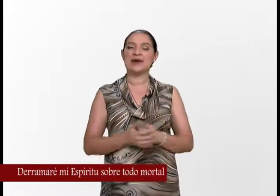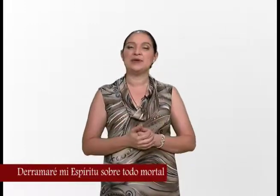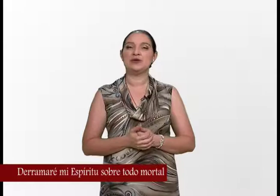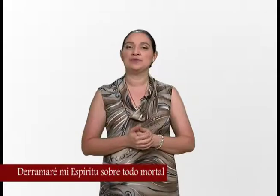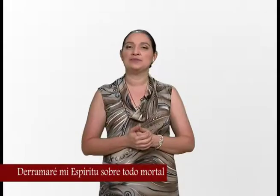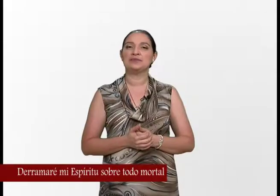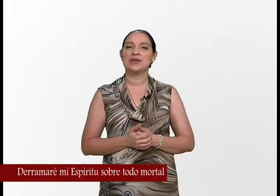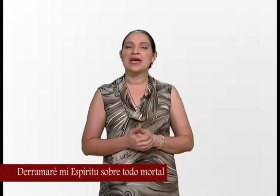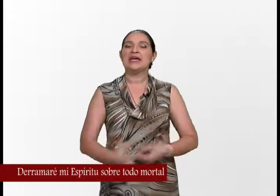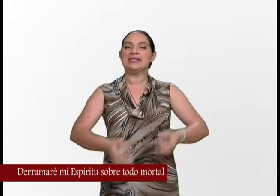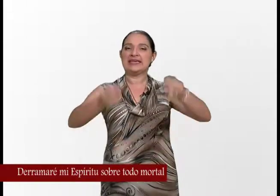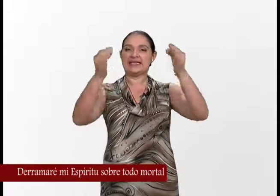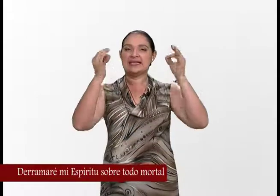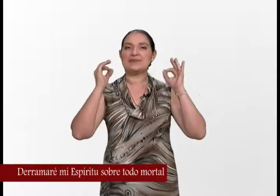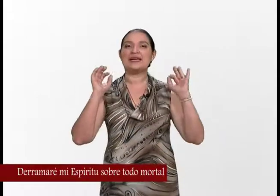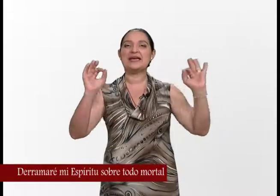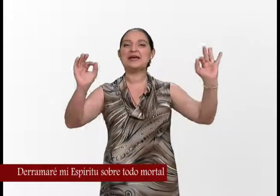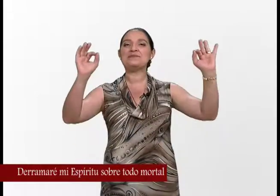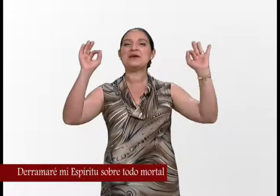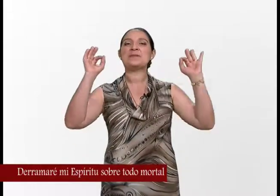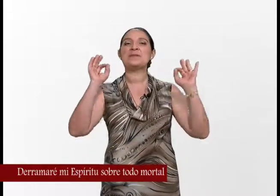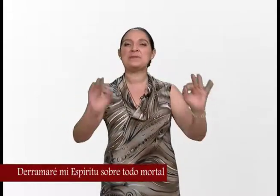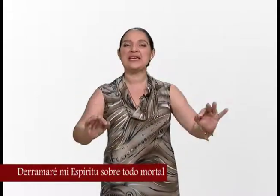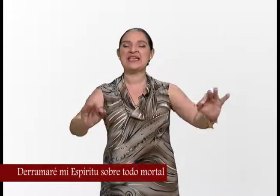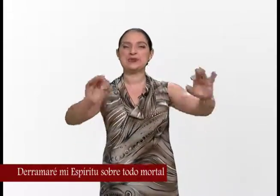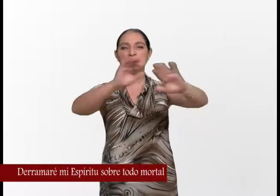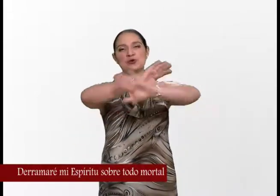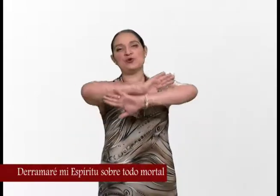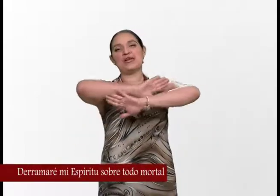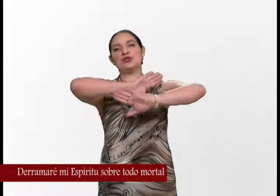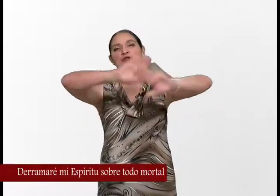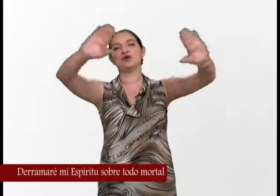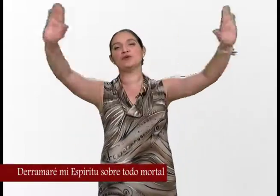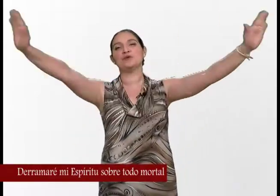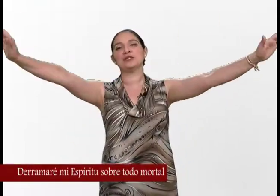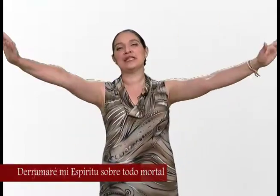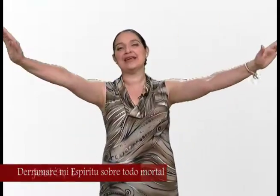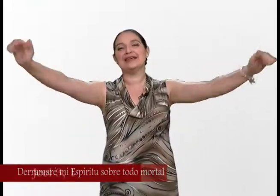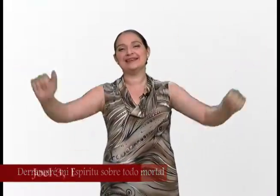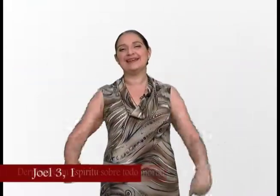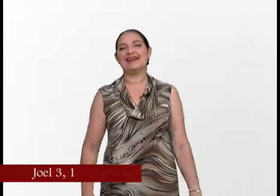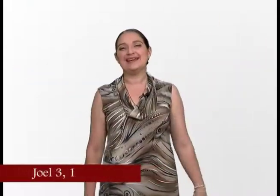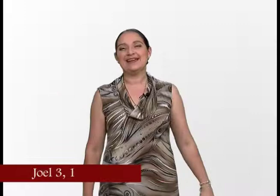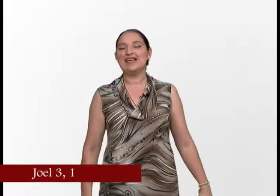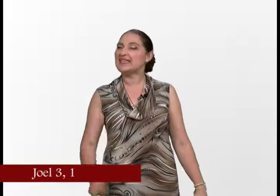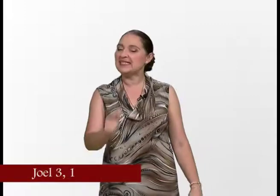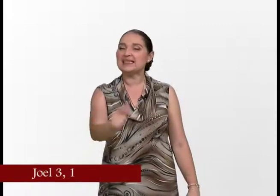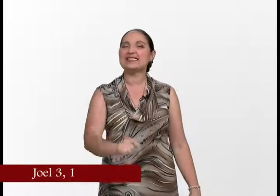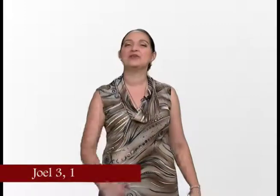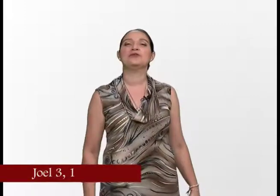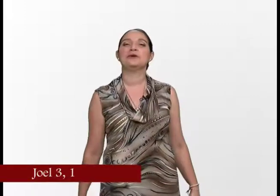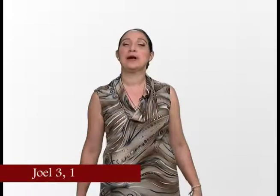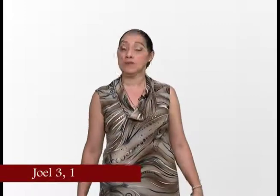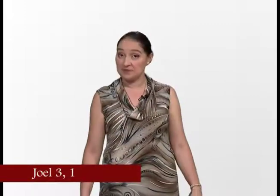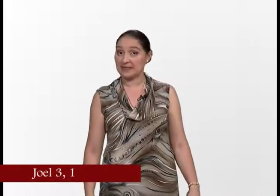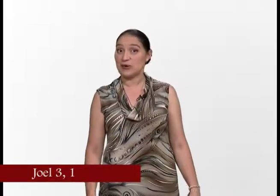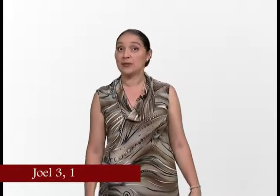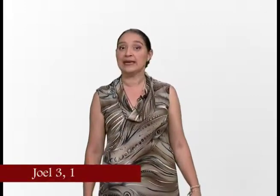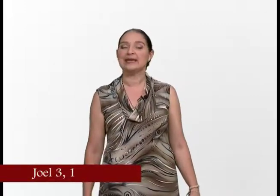camino. Derramaré mi espíritu sobre todo mortal, le dice el Señor al profeta Joel